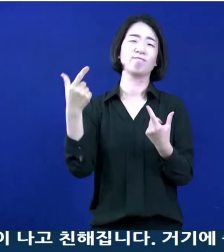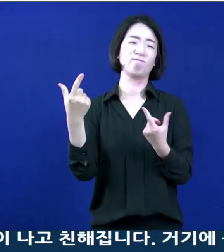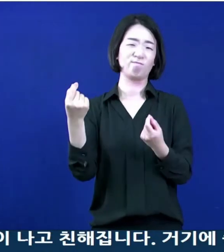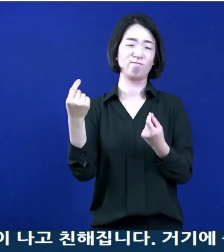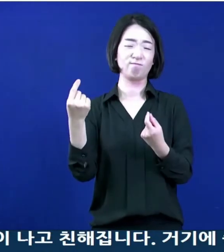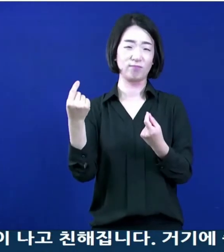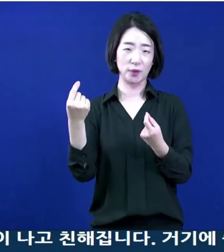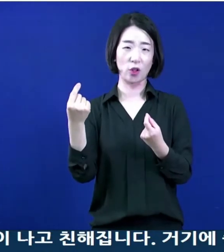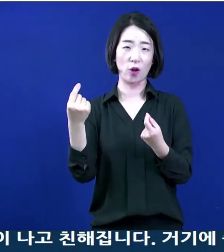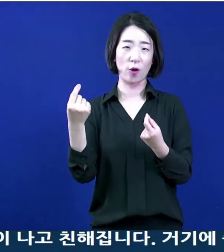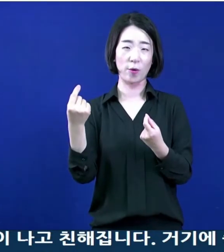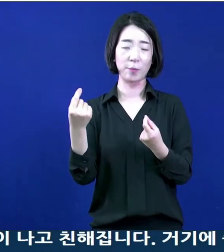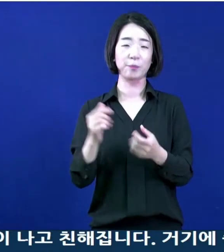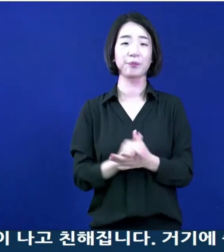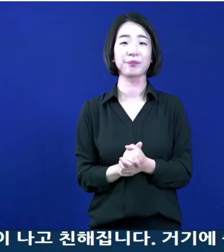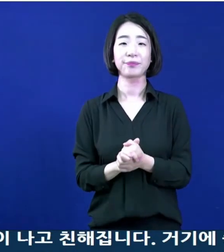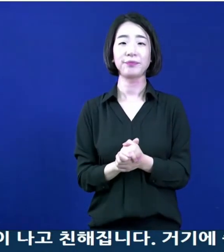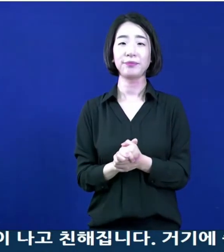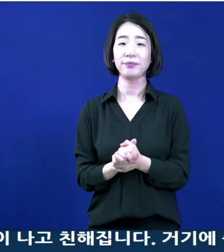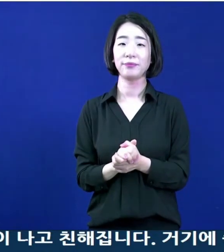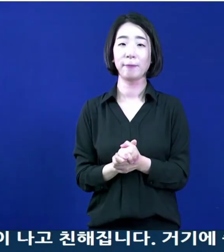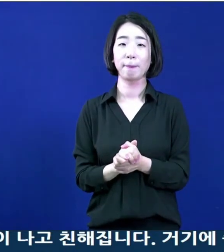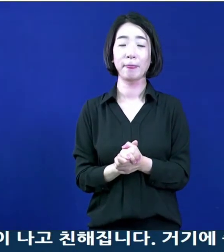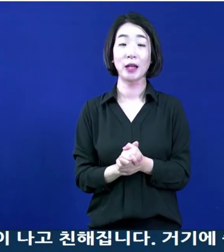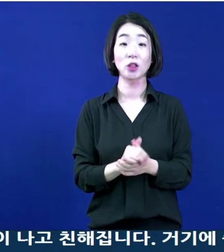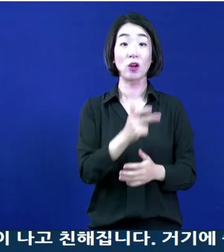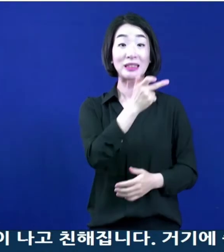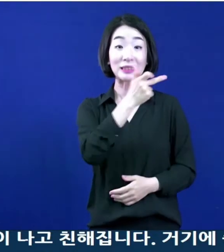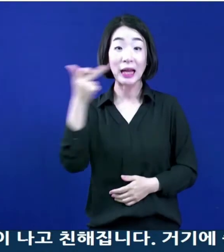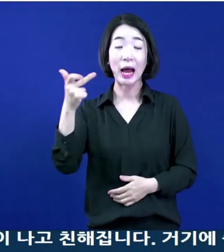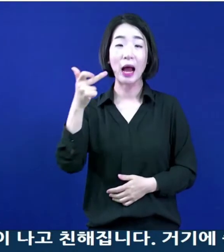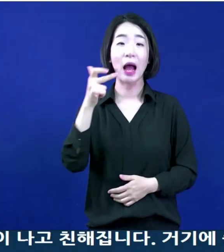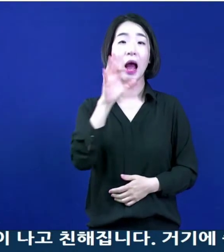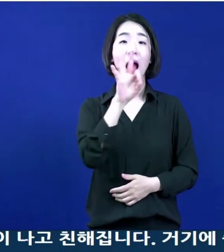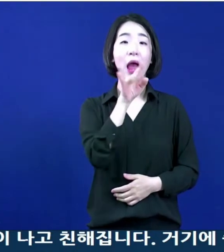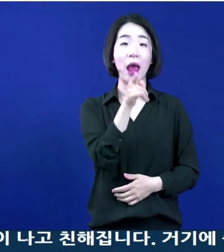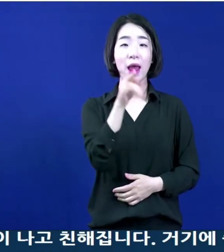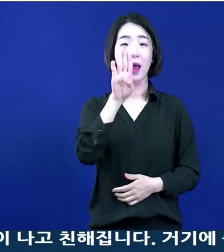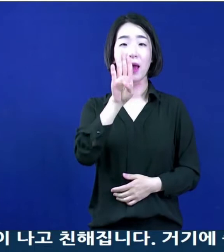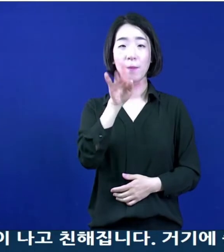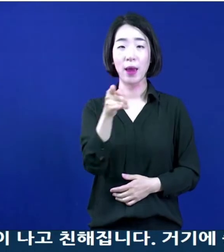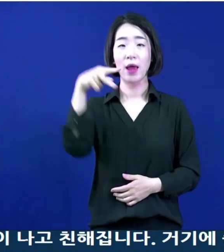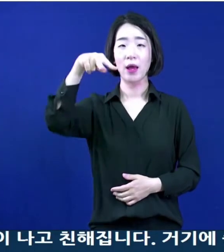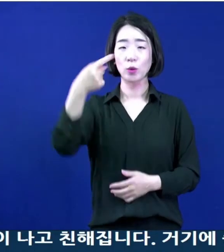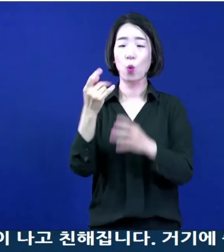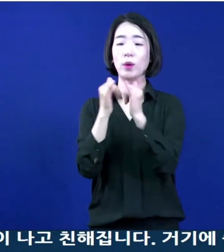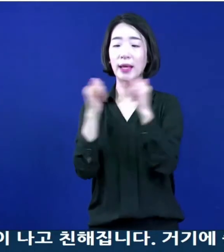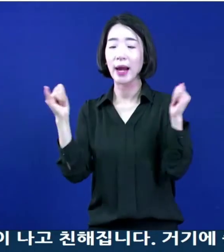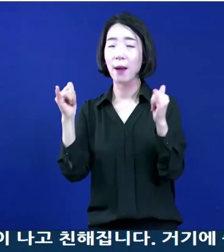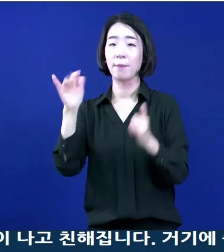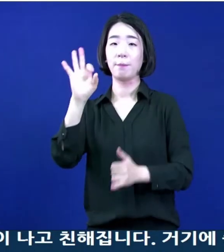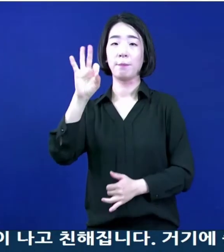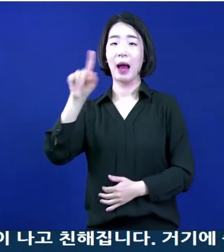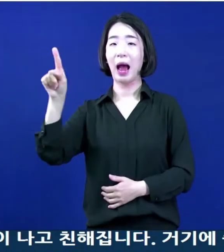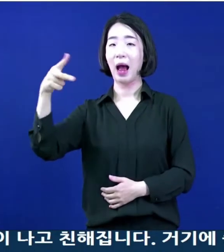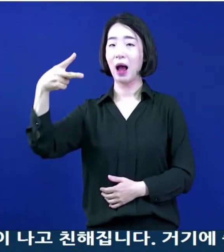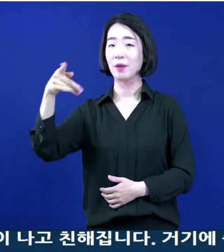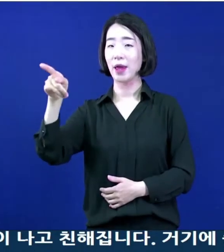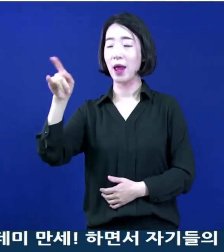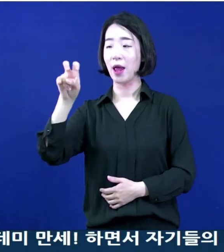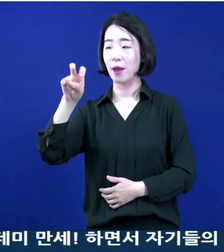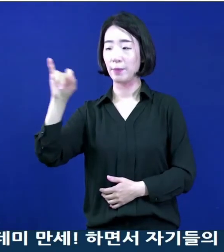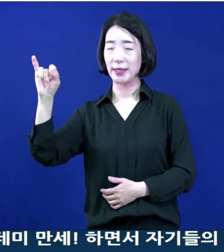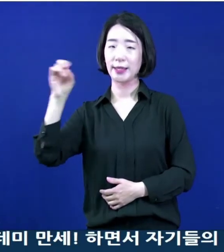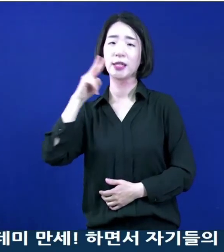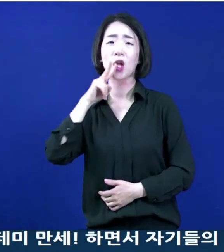이 말이었죠. 크다 에베소 사람의 아데미여, 이렇게 외치는 겁니다. 29절 보면